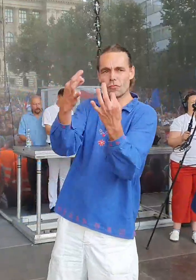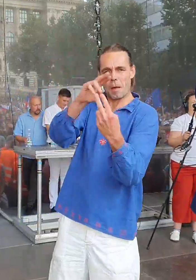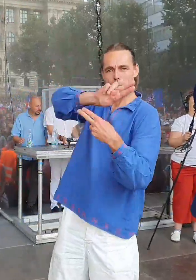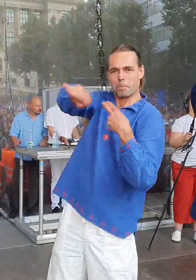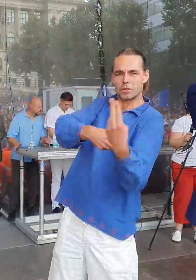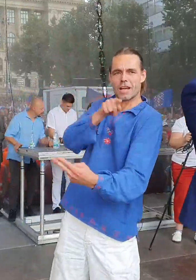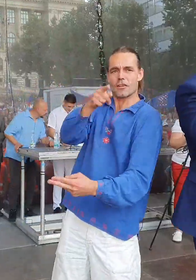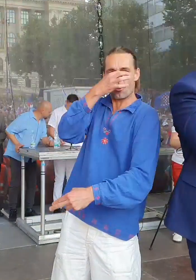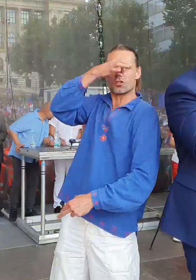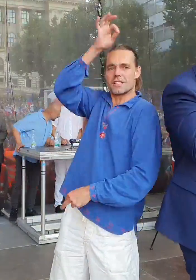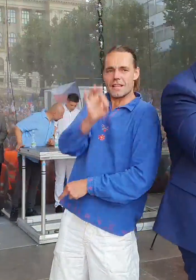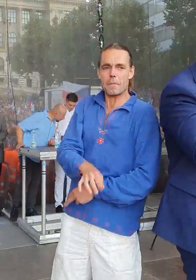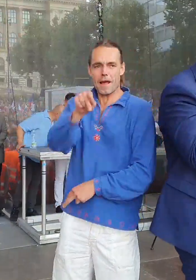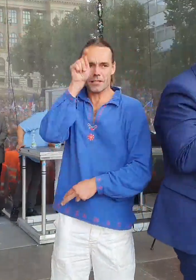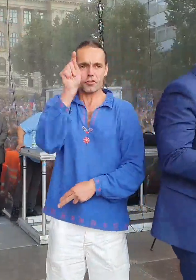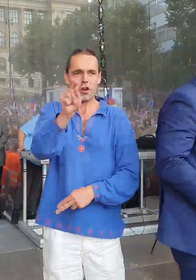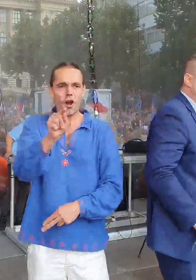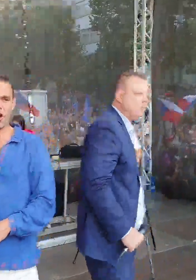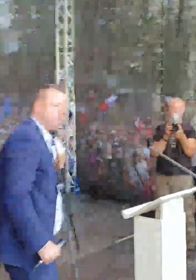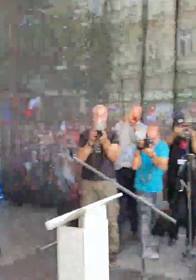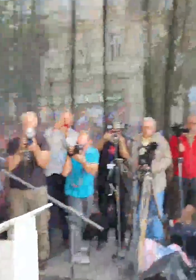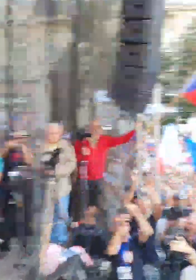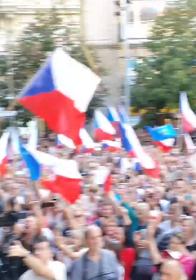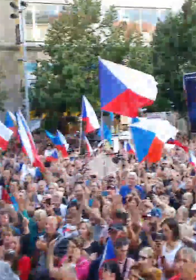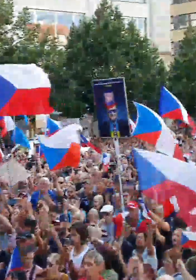zájmy občanů České republiky.